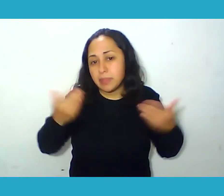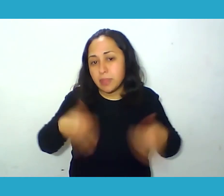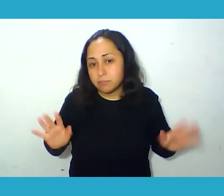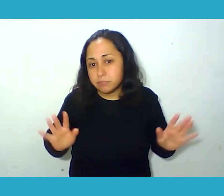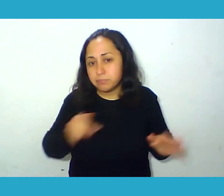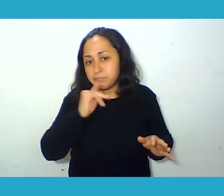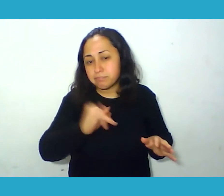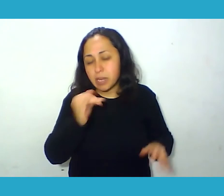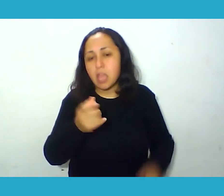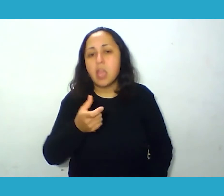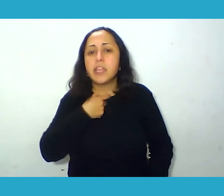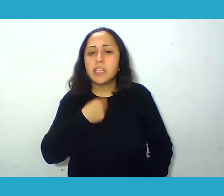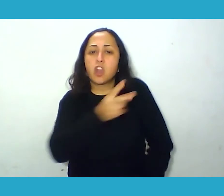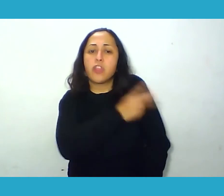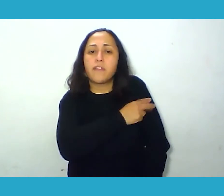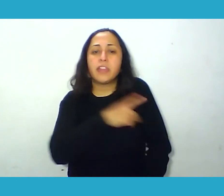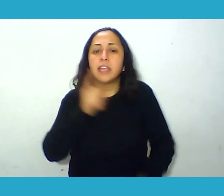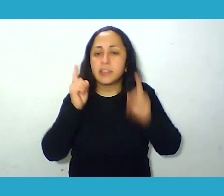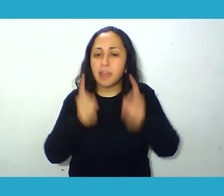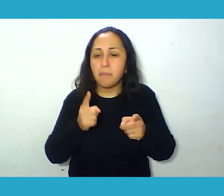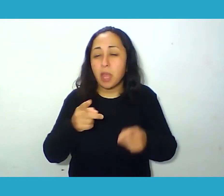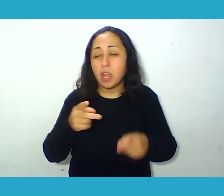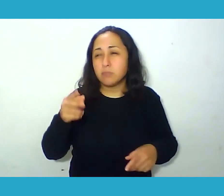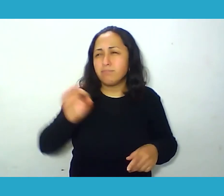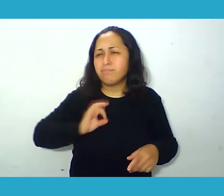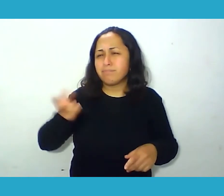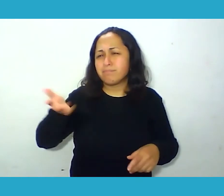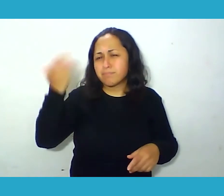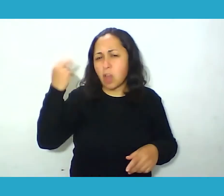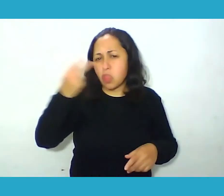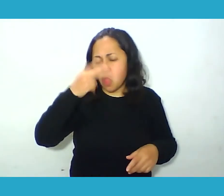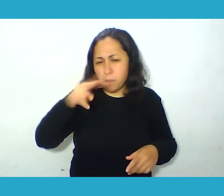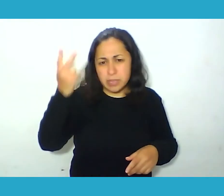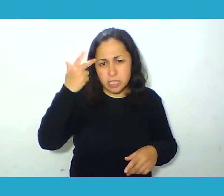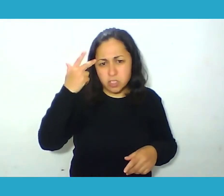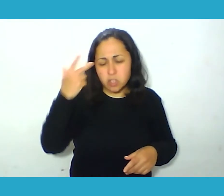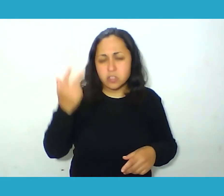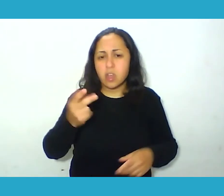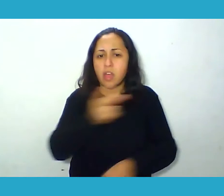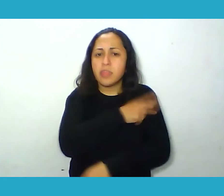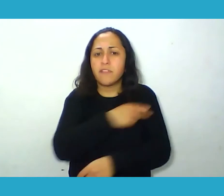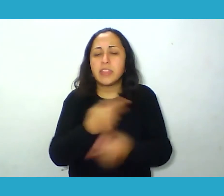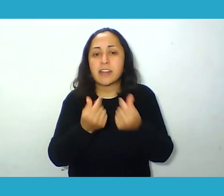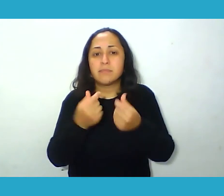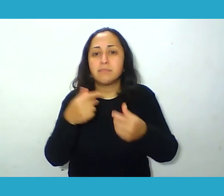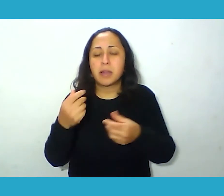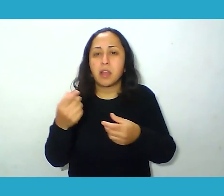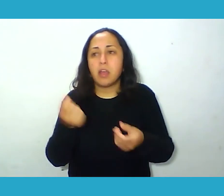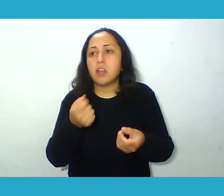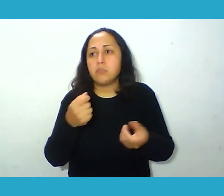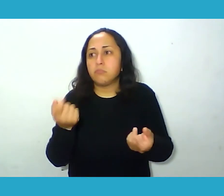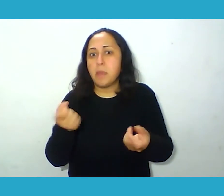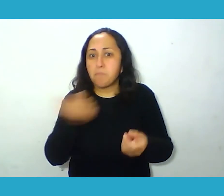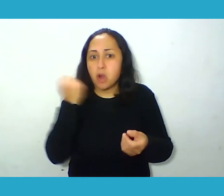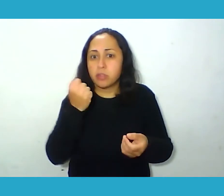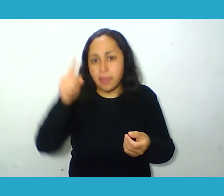dice. Quieren defender también, conforme se dijo en el 2018, tener agilidad para llegar al Domingo Funes o a un traslado a